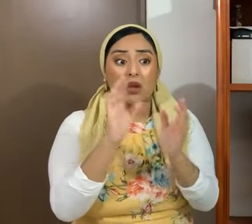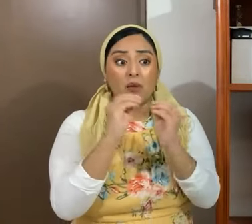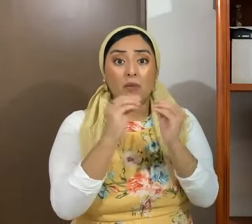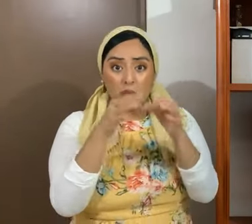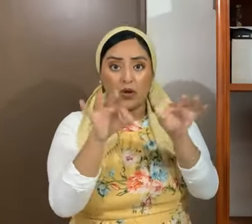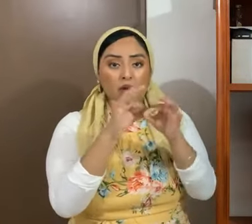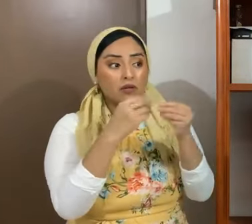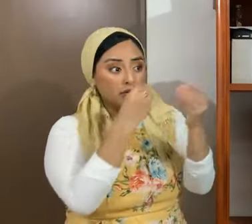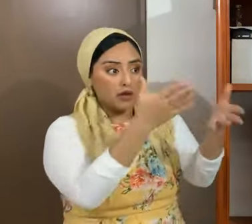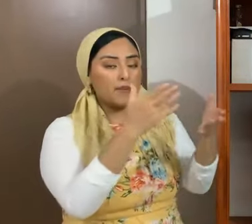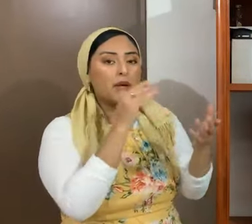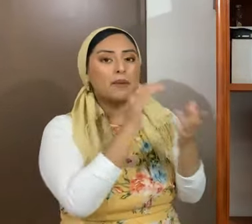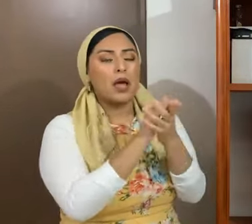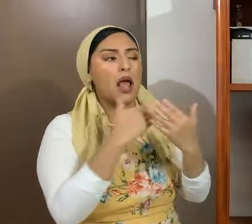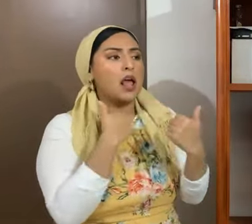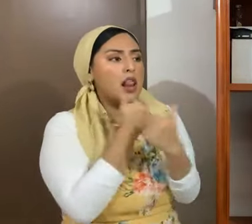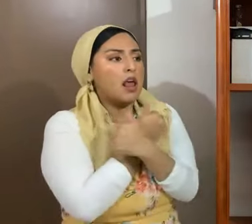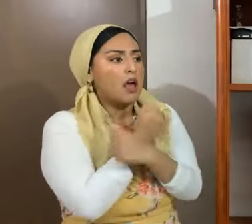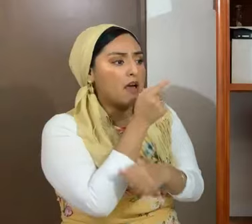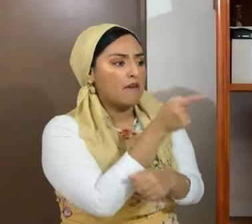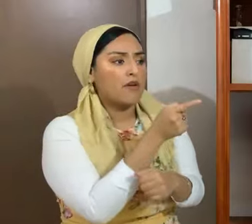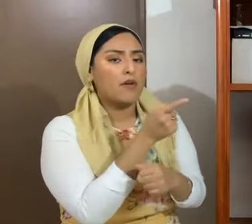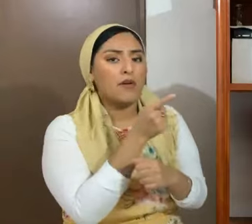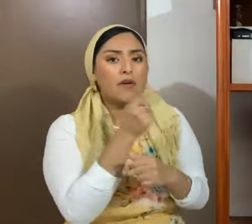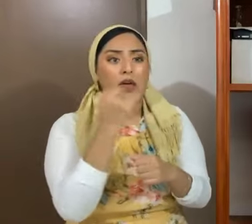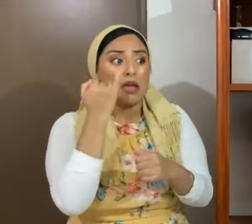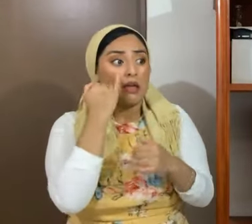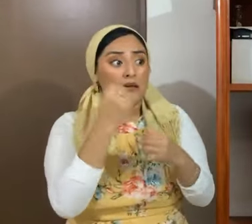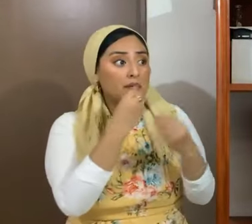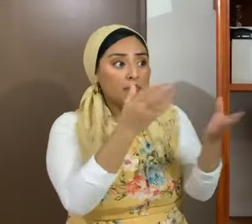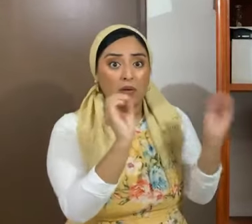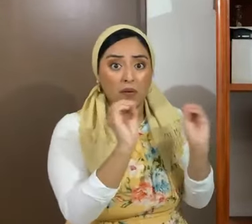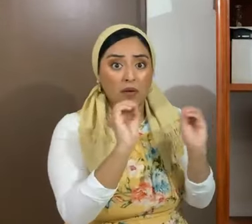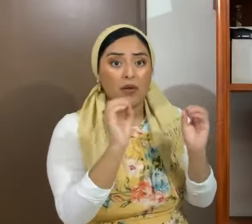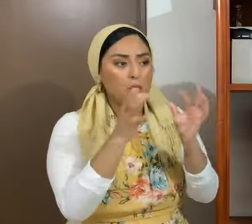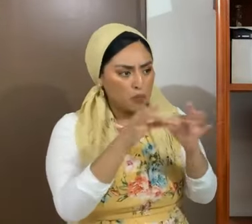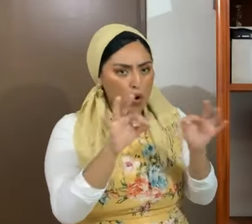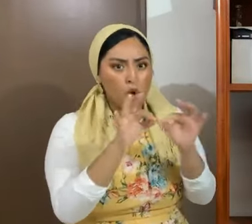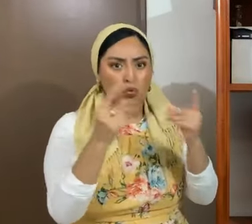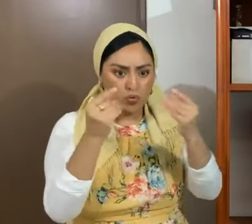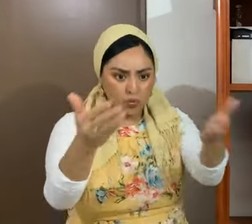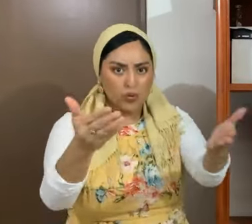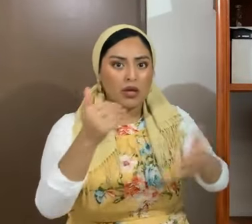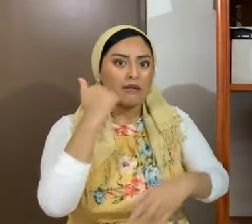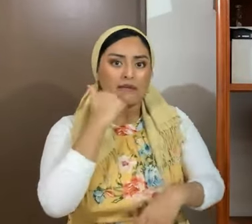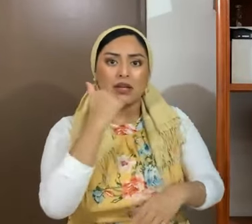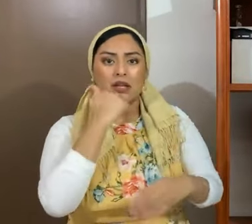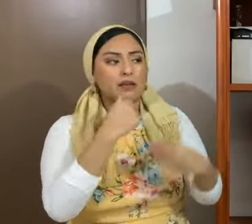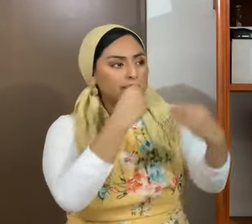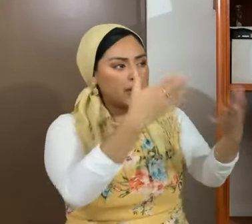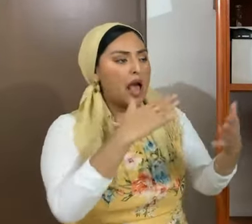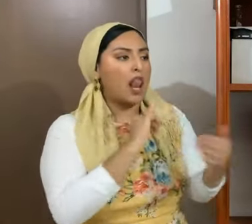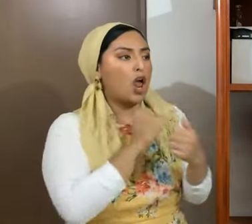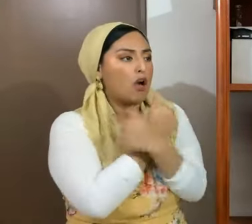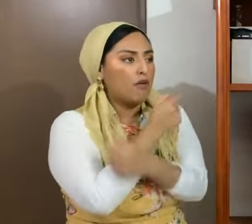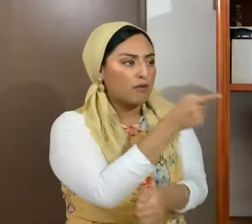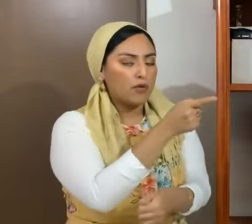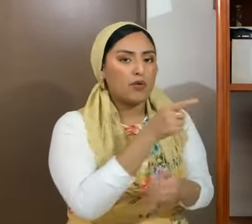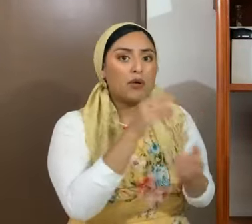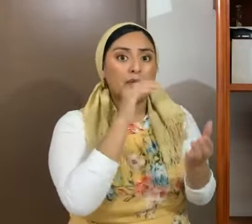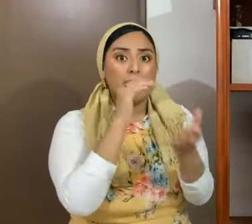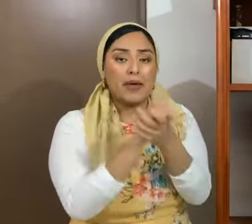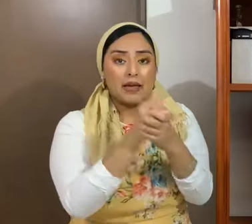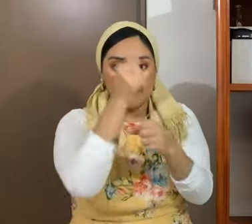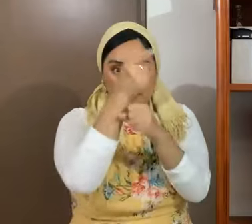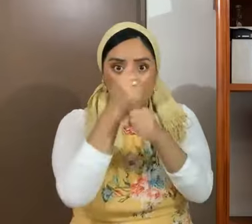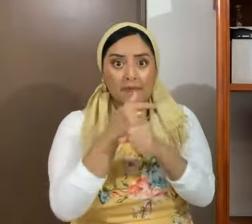a tu esposa que la amas y ella no te dice a ti que te ama, vuelvan a hacerlo, vuelvan a hacerlo. El amor en un matrimonio tiene